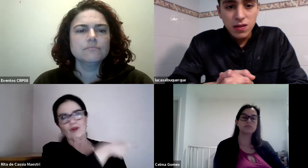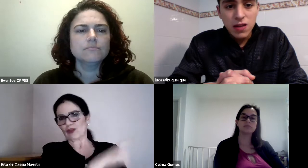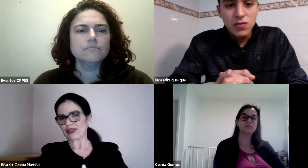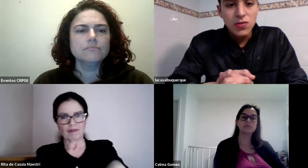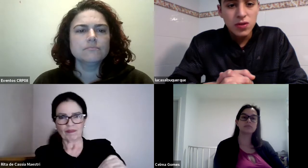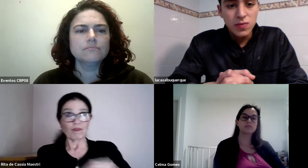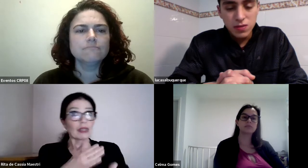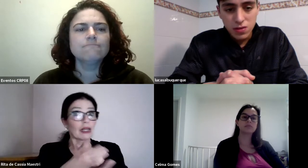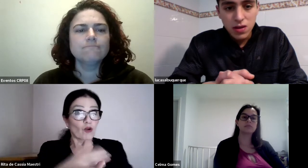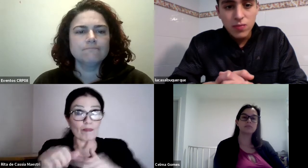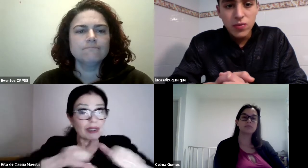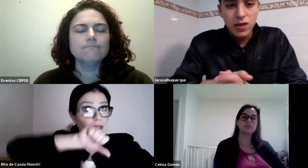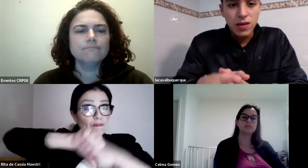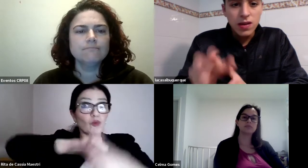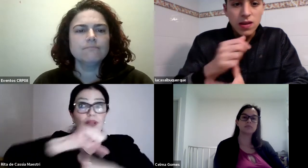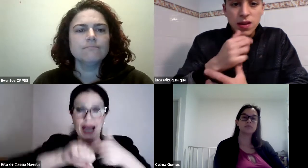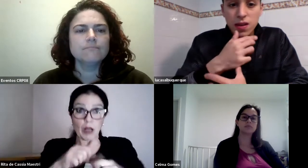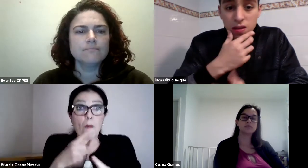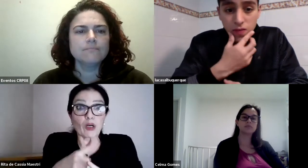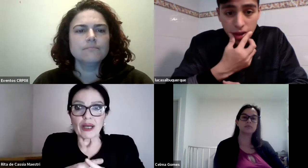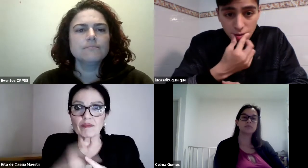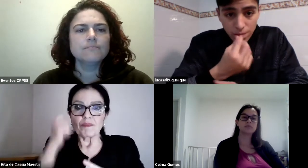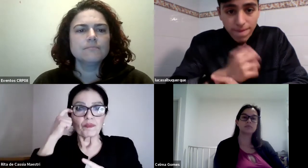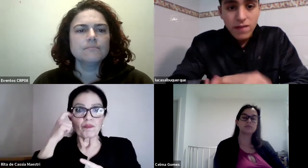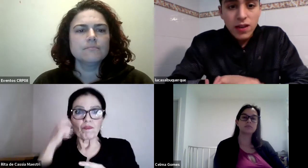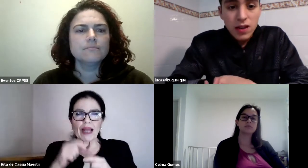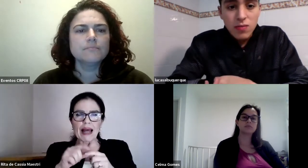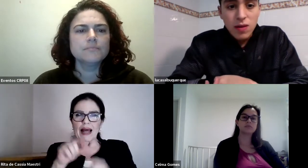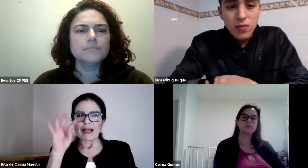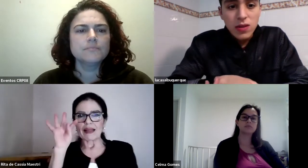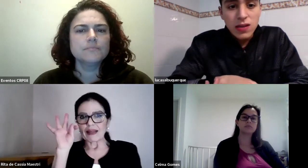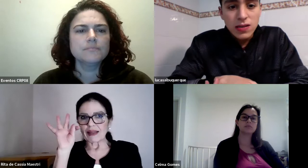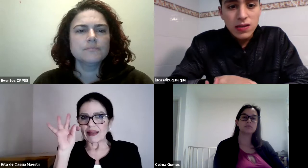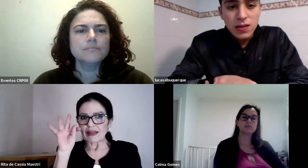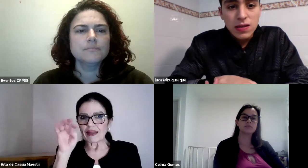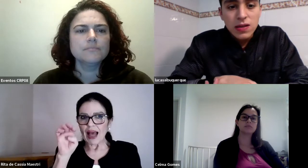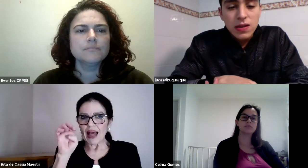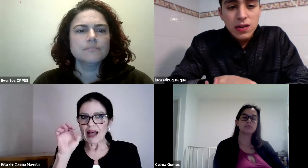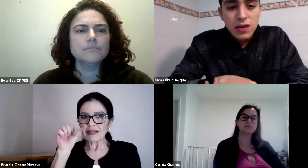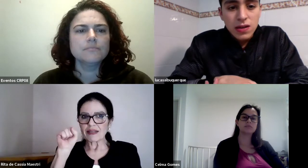ensinando lá no curso de psicologia na PUC, e que de fato haveria uma mudança.